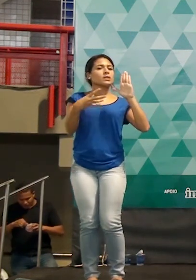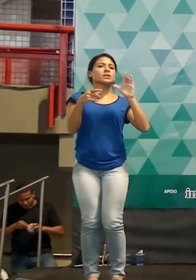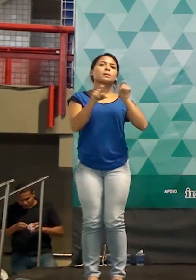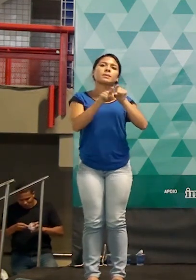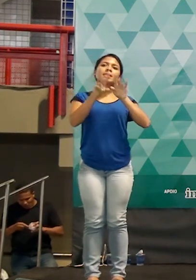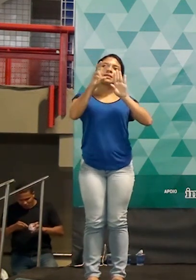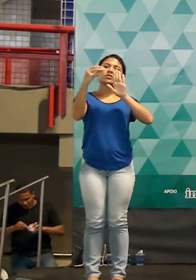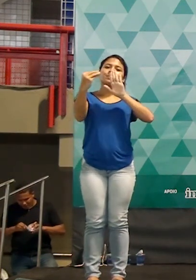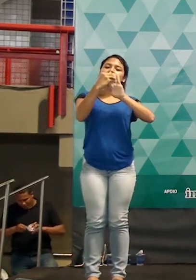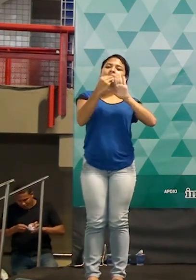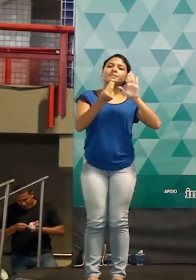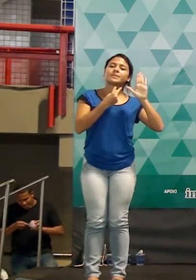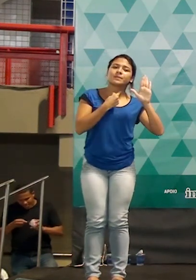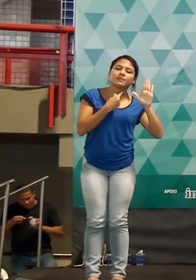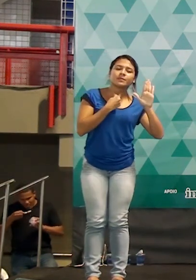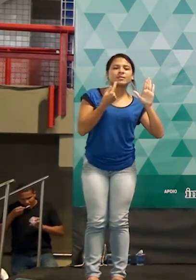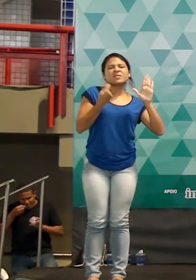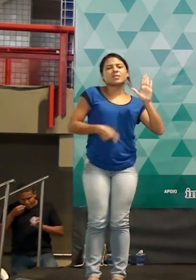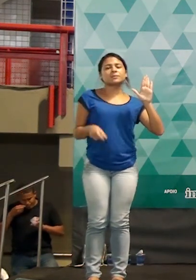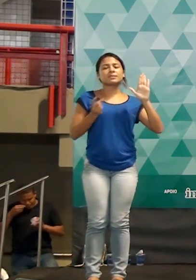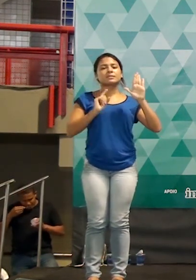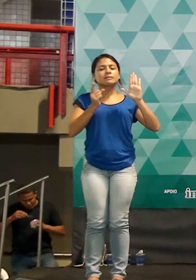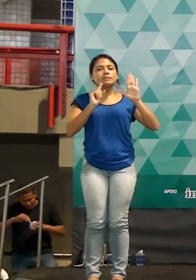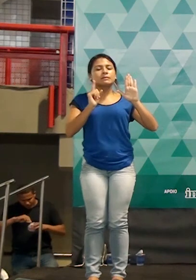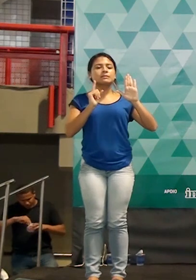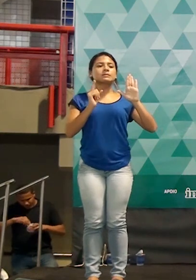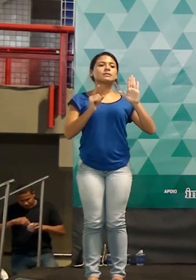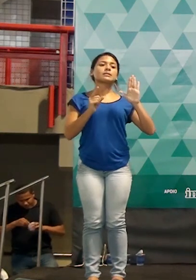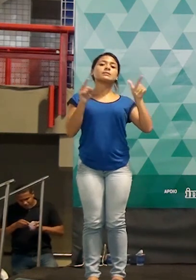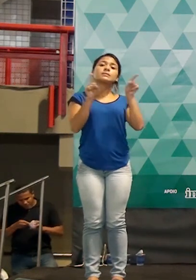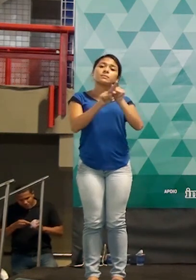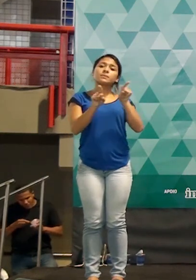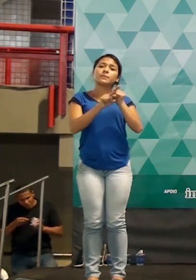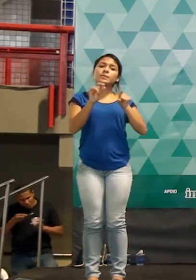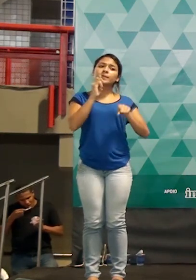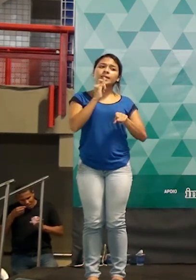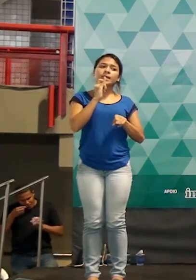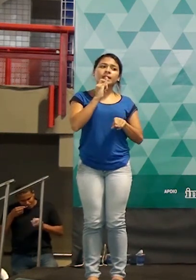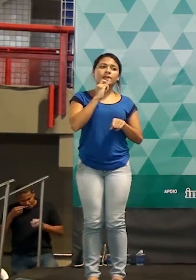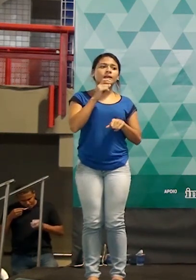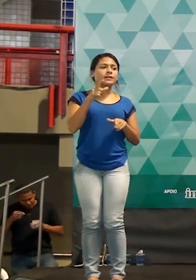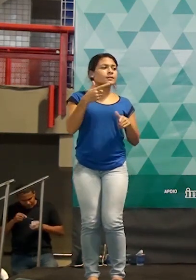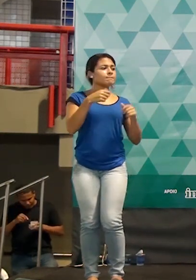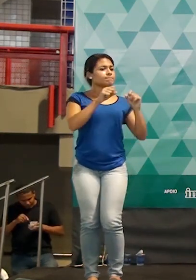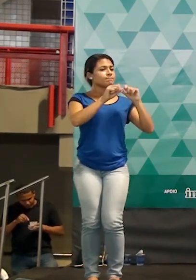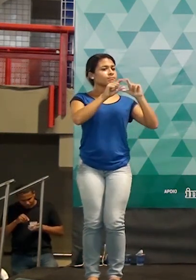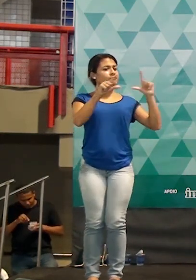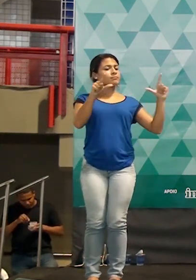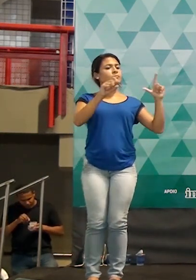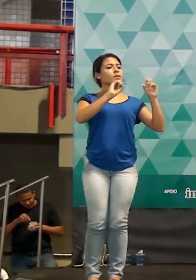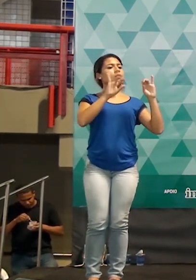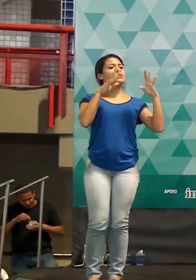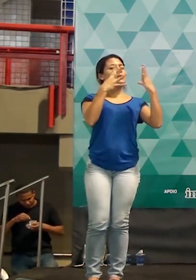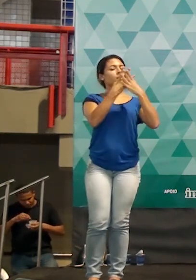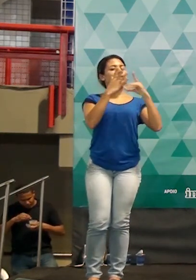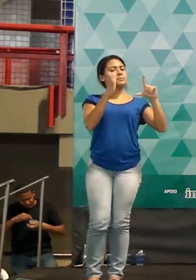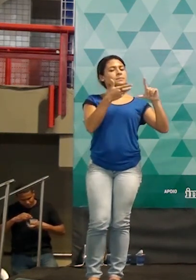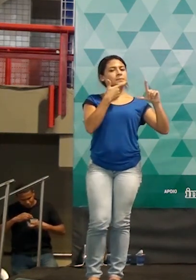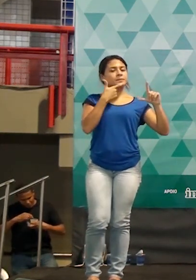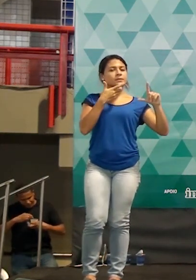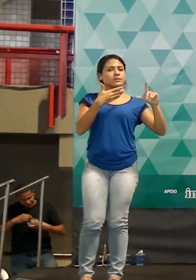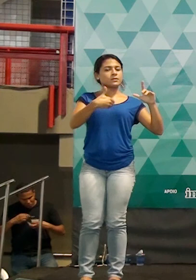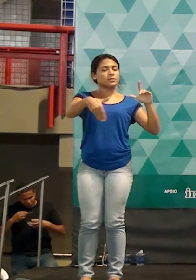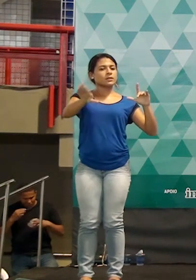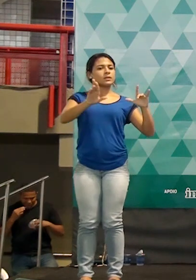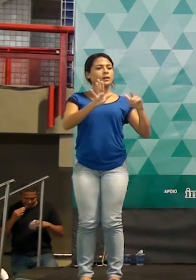é estética. Com relação aos elementos de coesão, eu vou ter um slide que eu vou mostrar já. Bem,